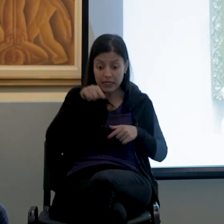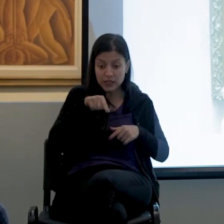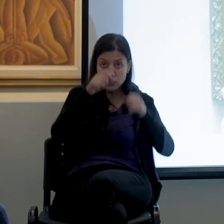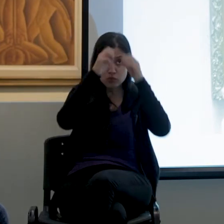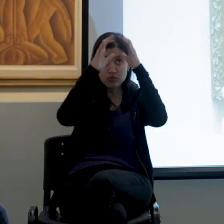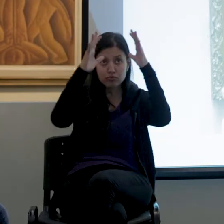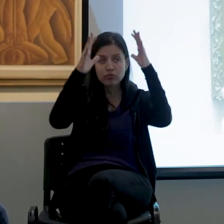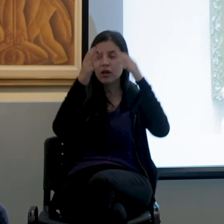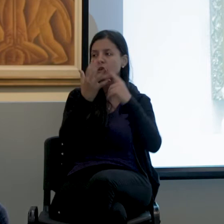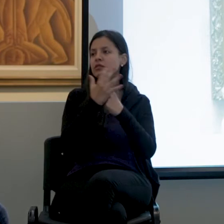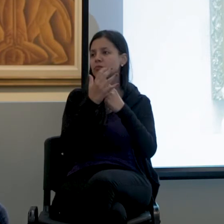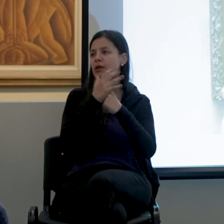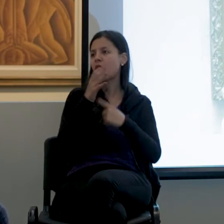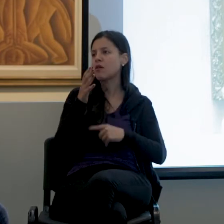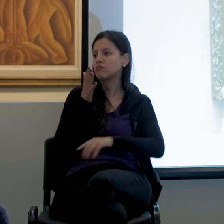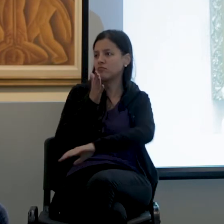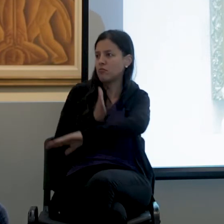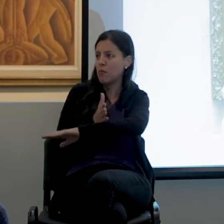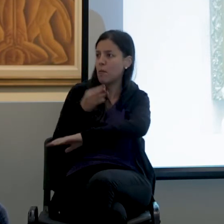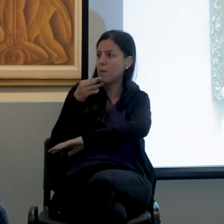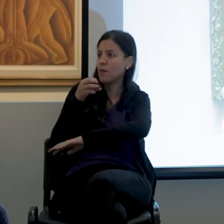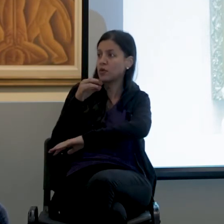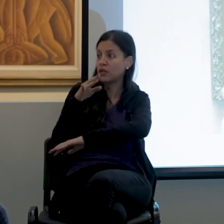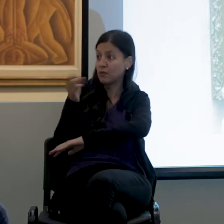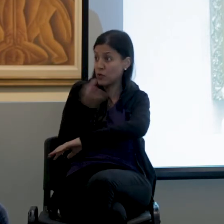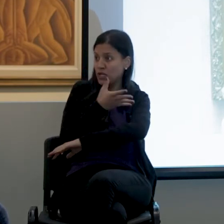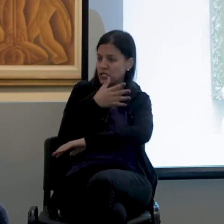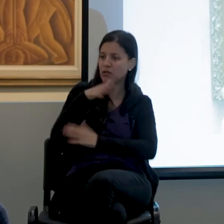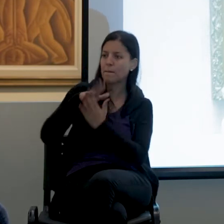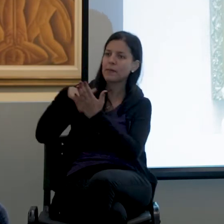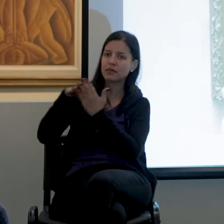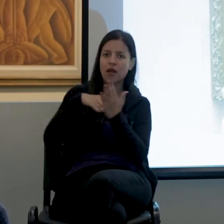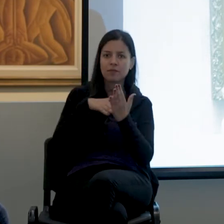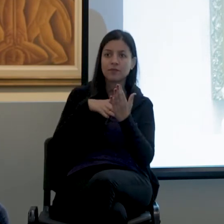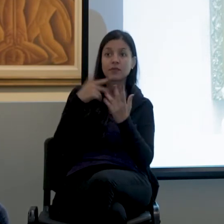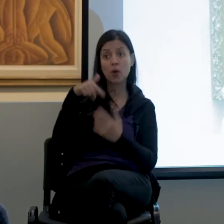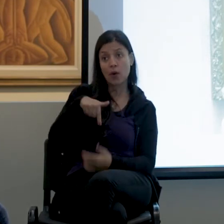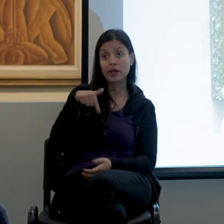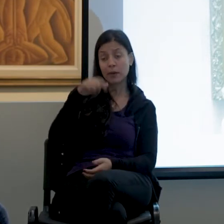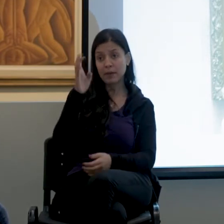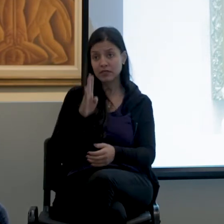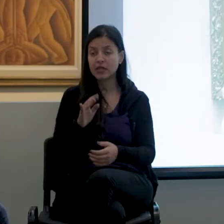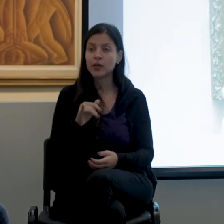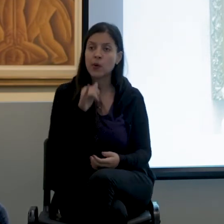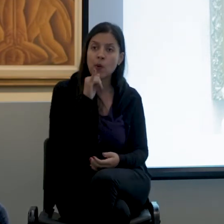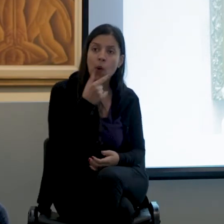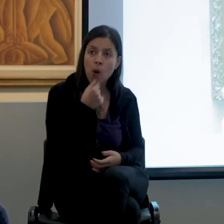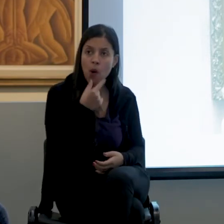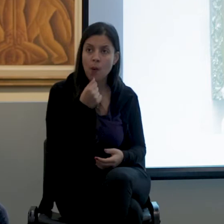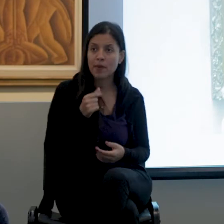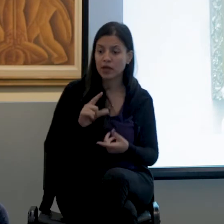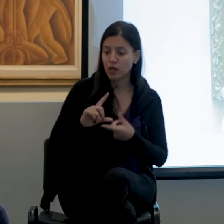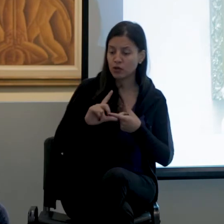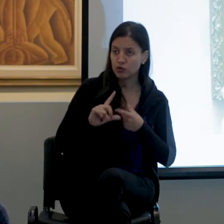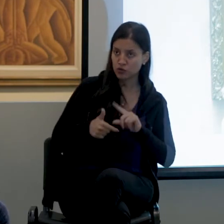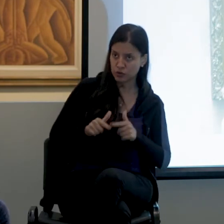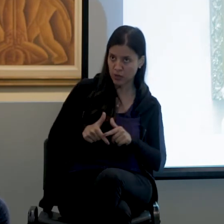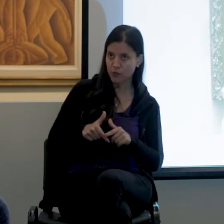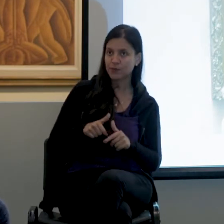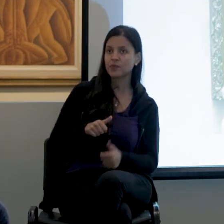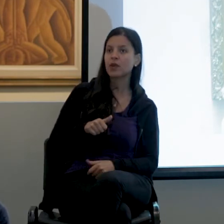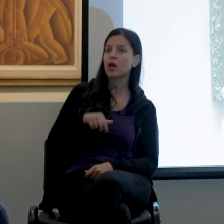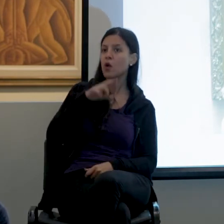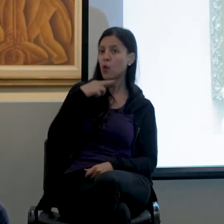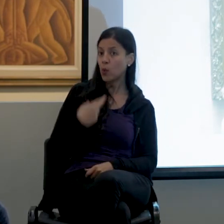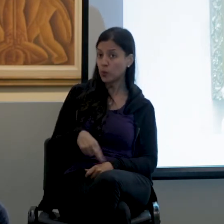Dá para entender isso? Como os modernistas brasileiros, aos quais um judeu russo de formação alemã, que